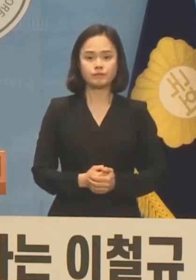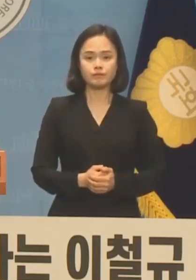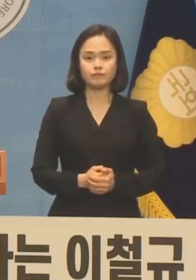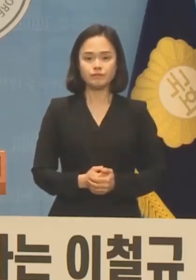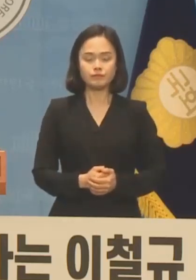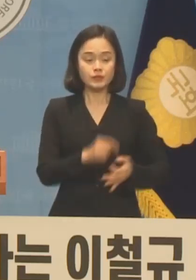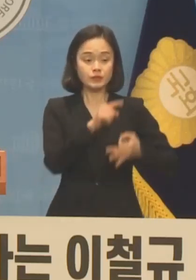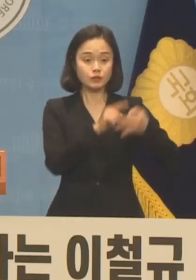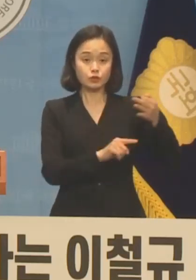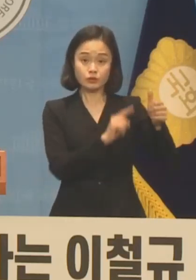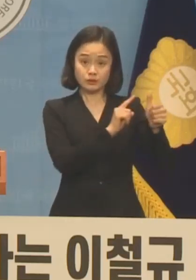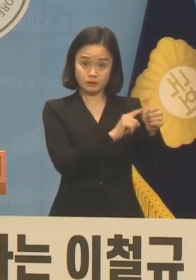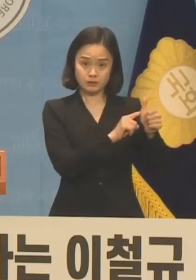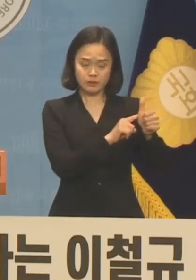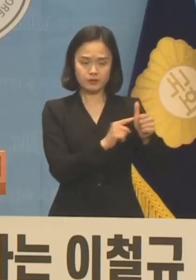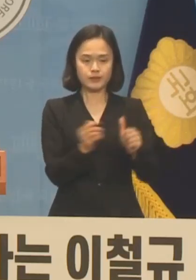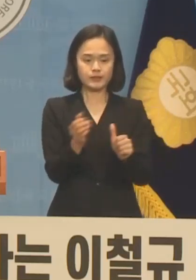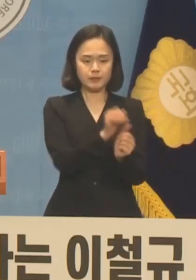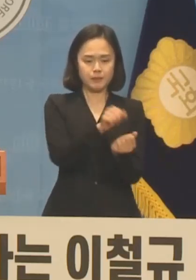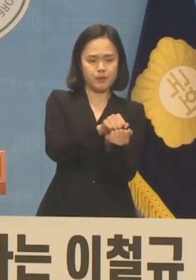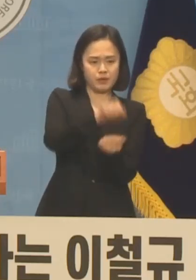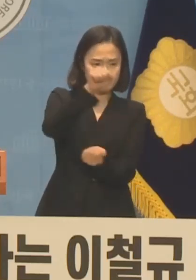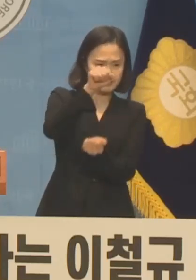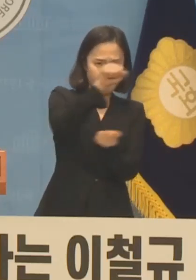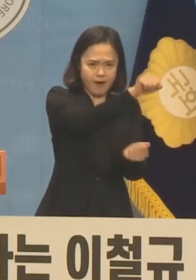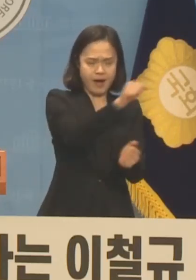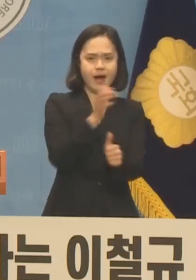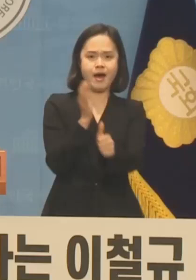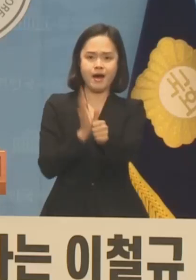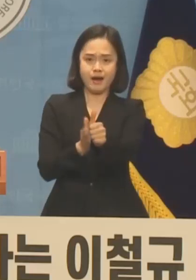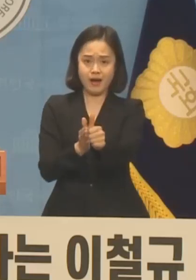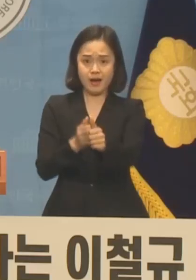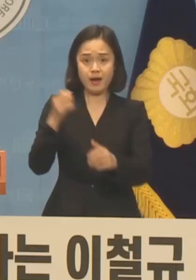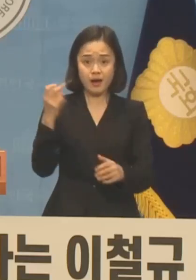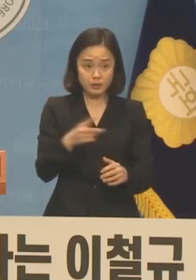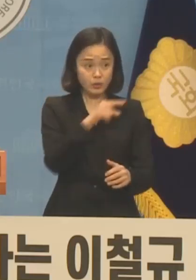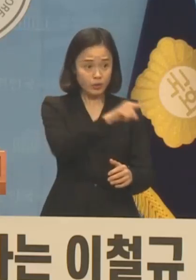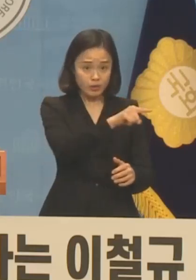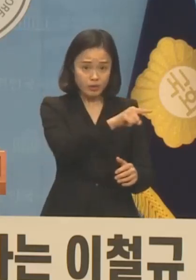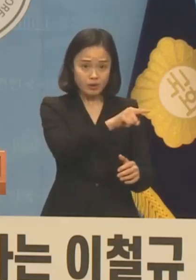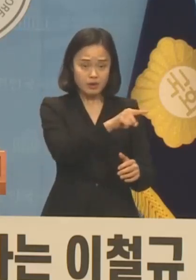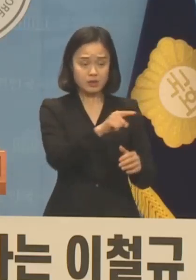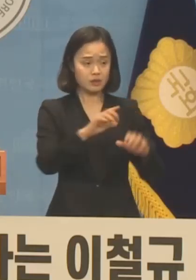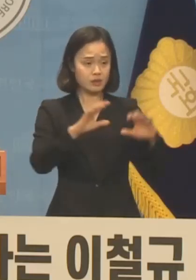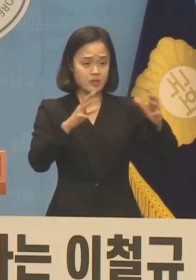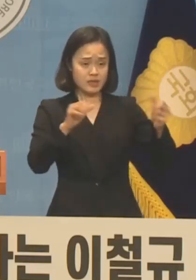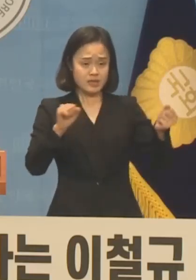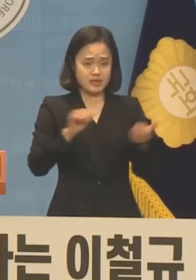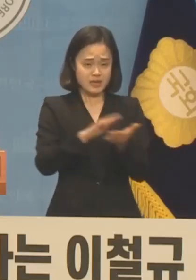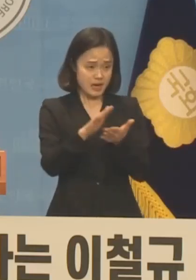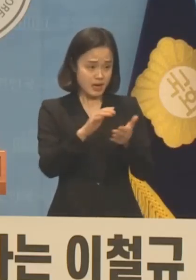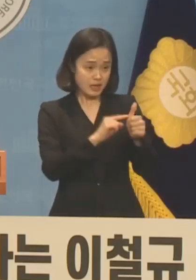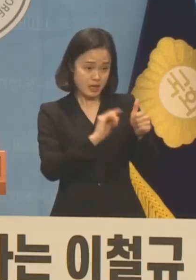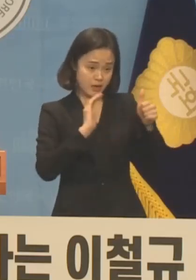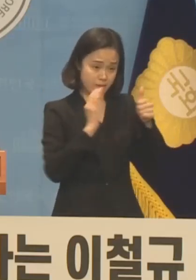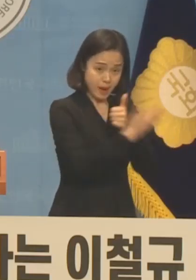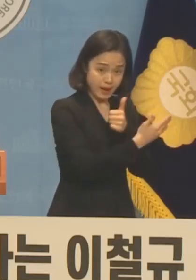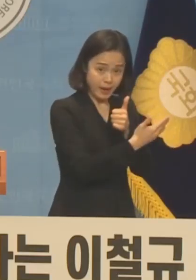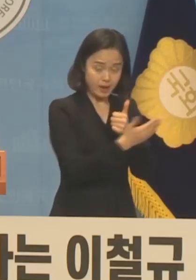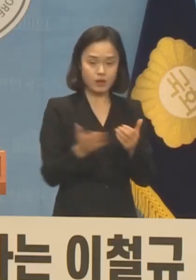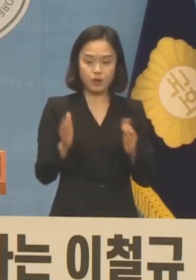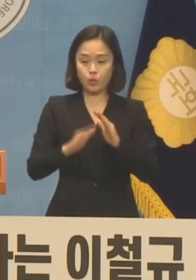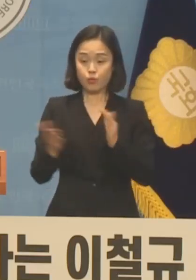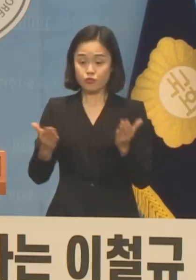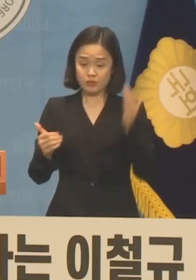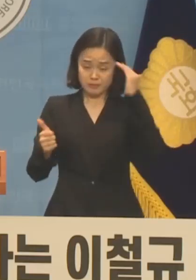윤석열 체포영장 집행하고 내란 수괴범 체포 방해 세력도 엄단하여 헌정질서 수호하라.